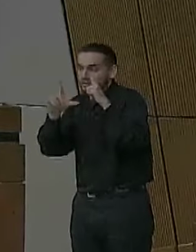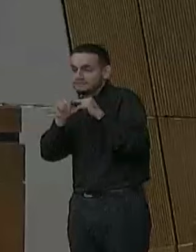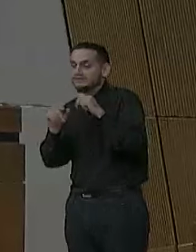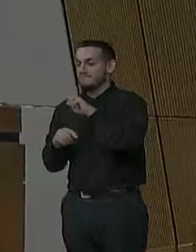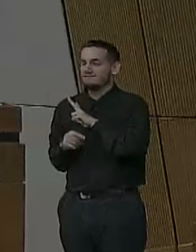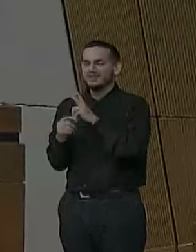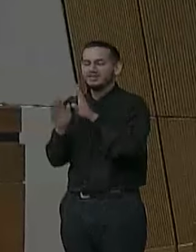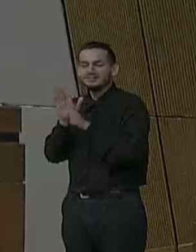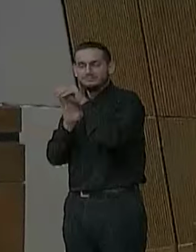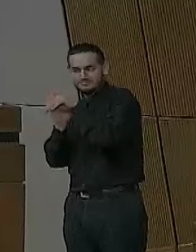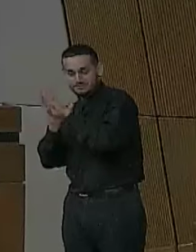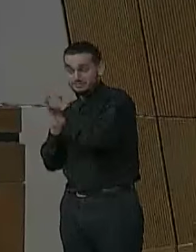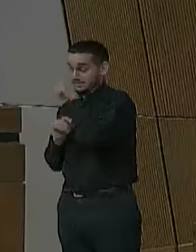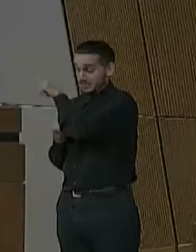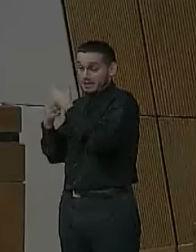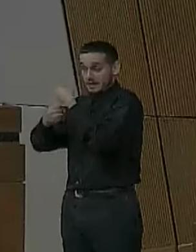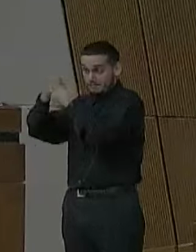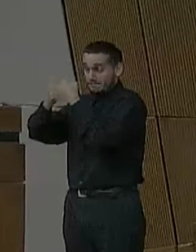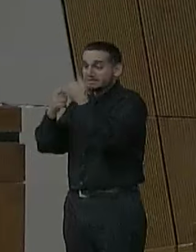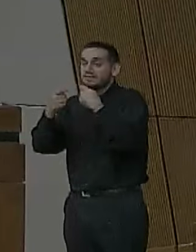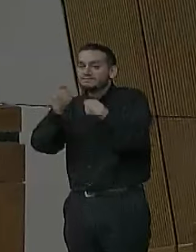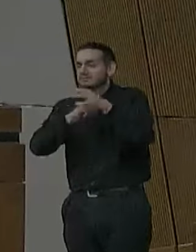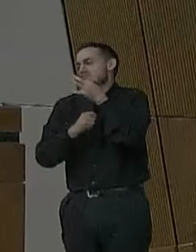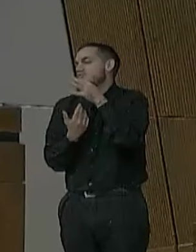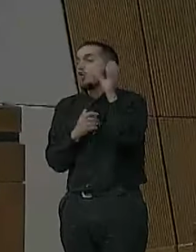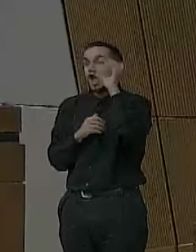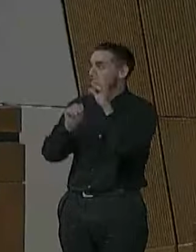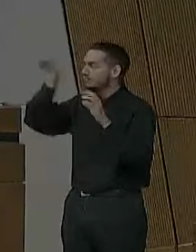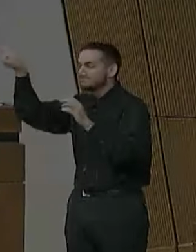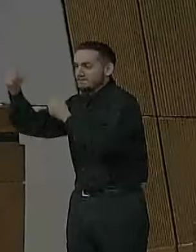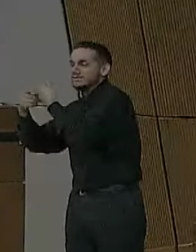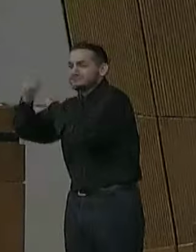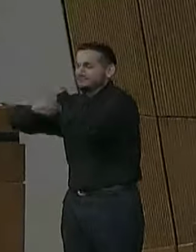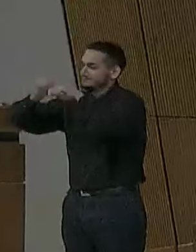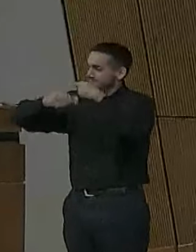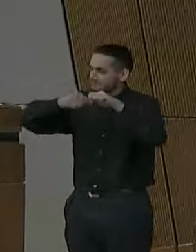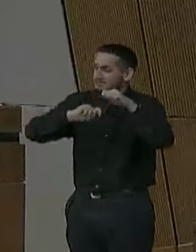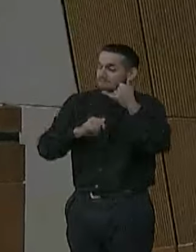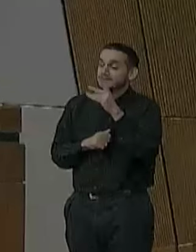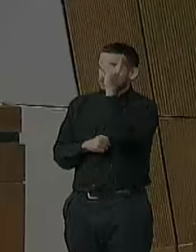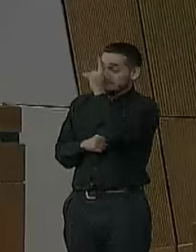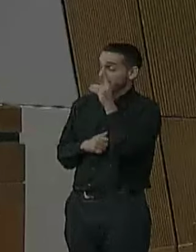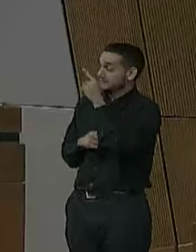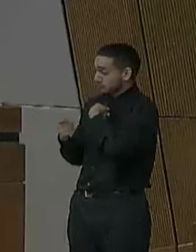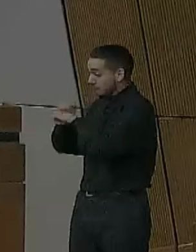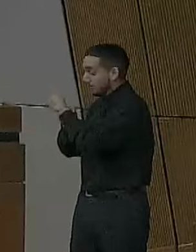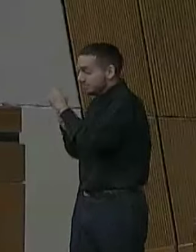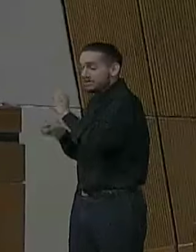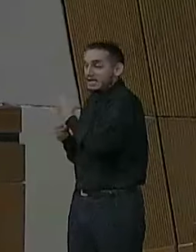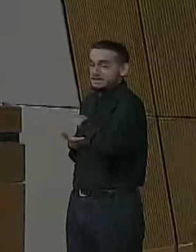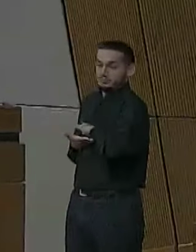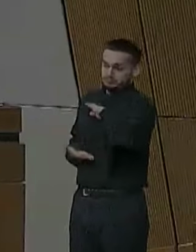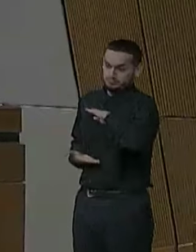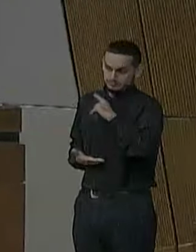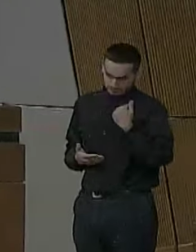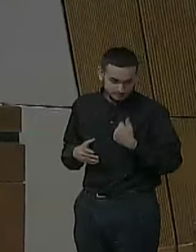humano produce para la empresa y luego esa empresa le vende al consumidor y resulta que la persona con discapacidad es ese factor humano que produce y